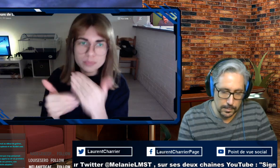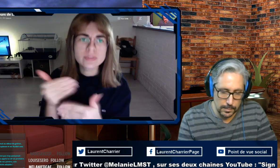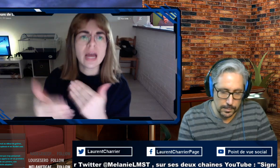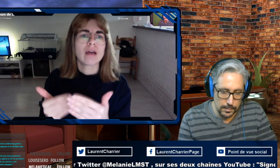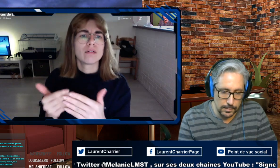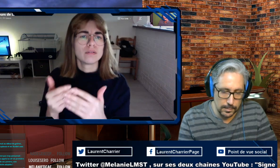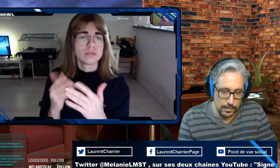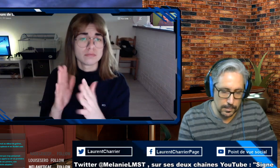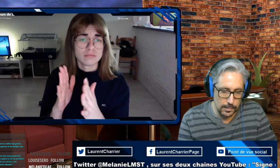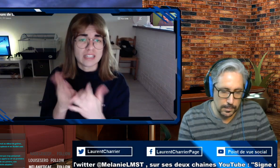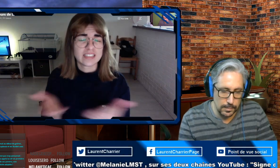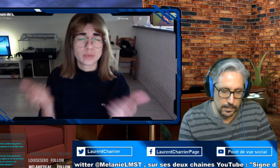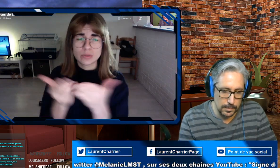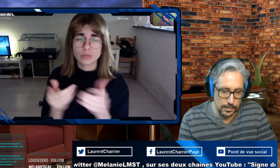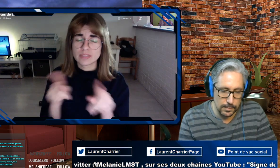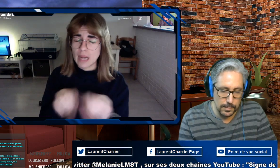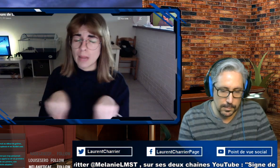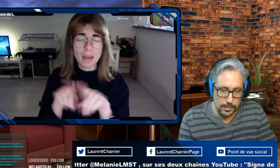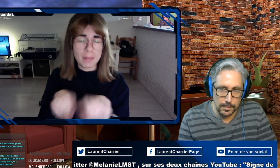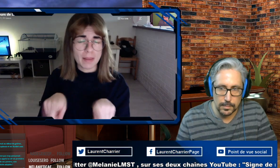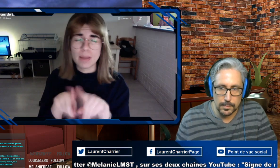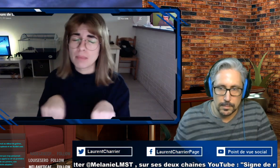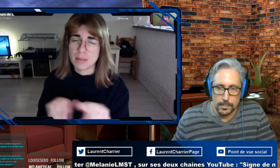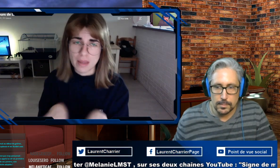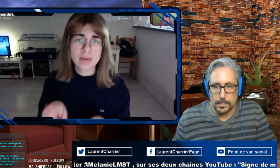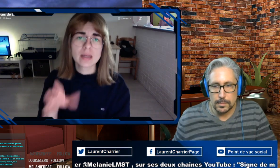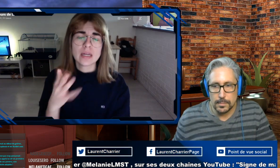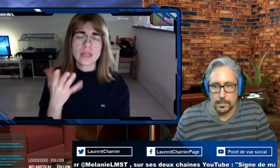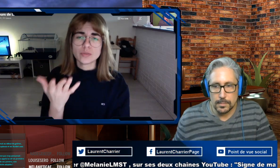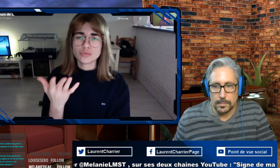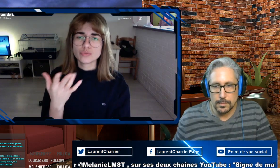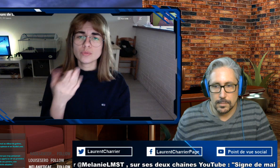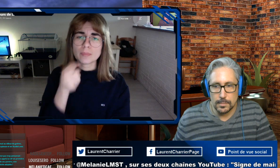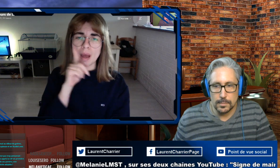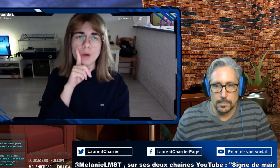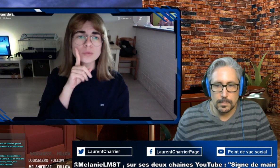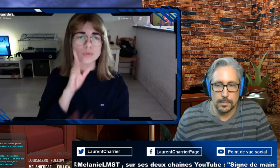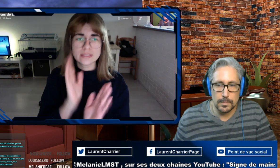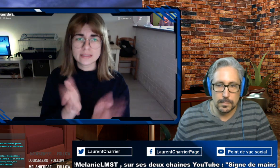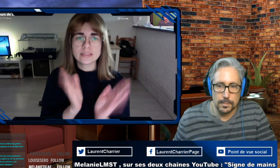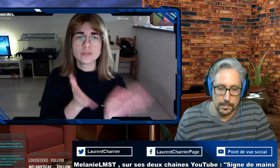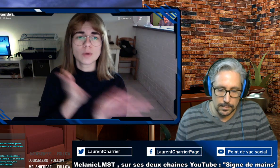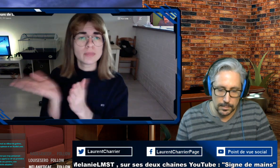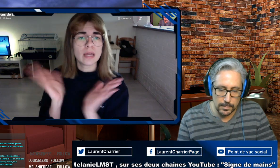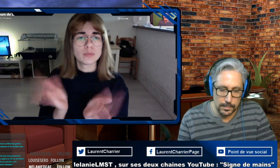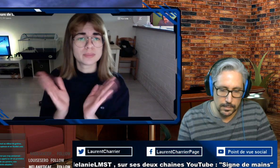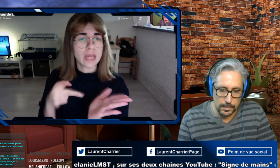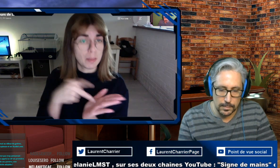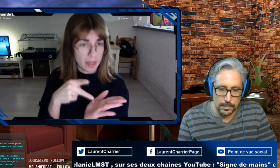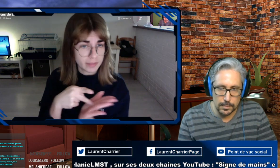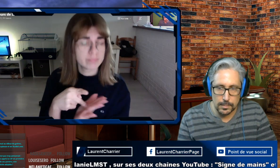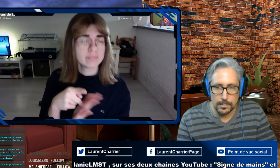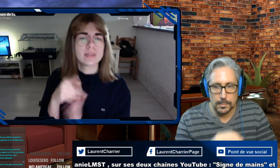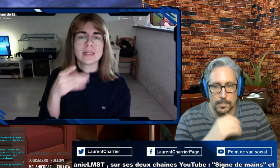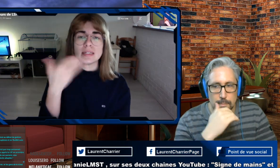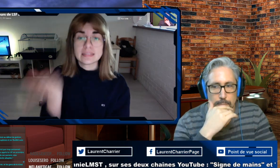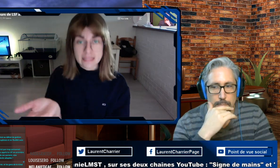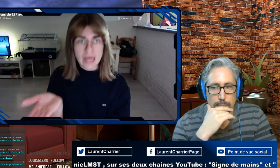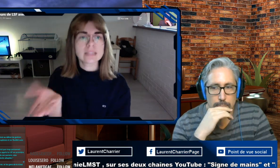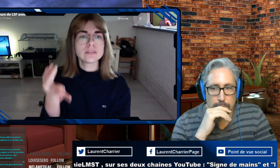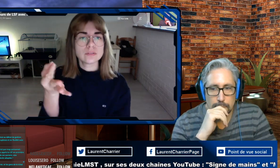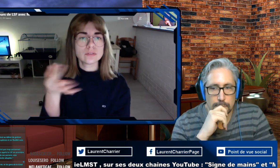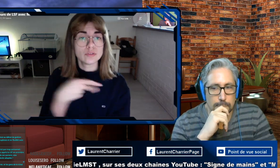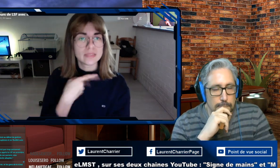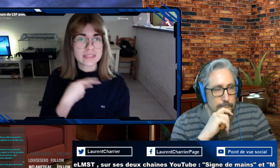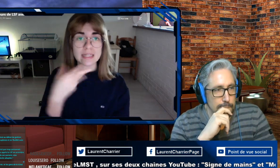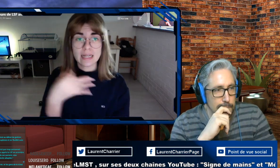un peu plus tard, la situation était la même, la même, la même. Du coup, mes parents ont décidé de m'emmener à l'hôpital à Paris. Et c'est